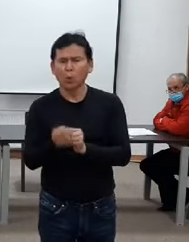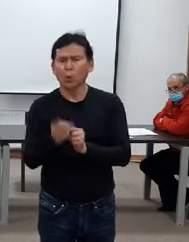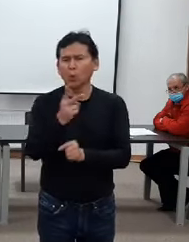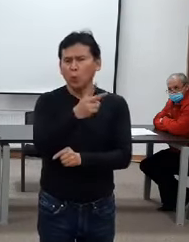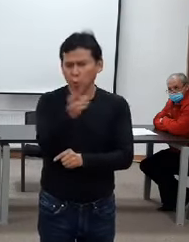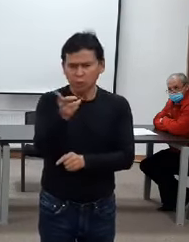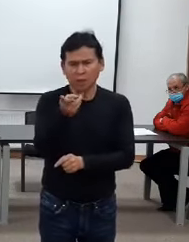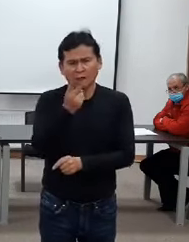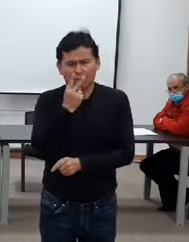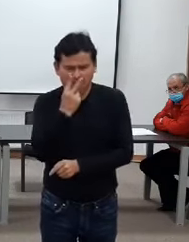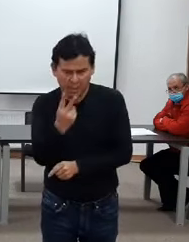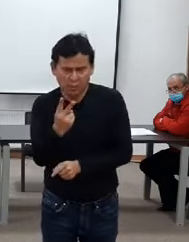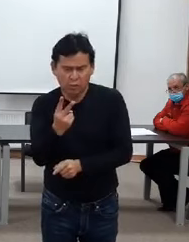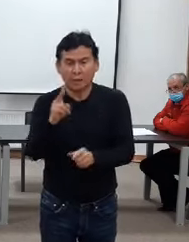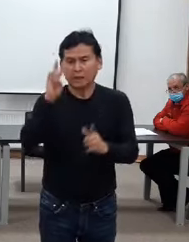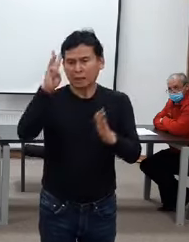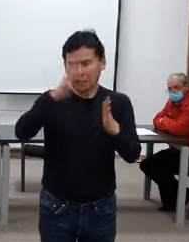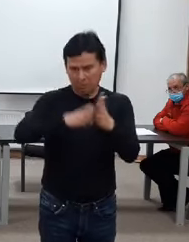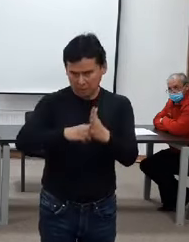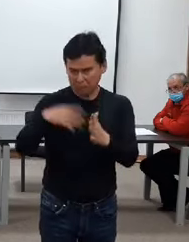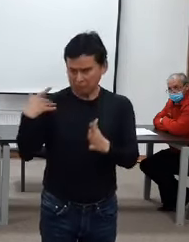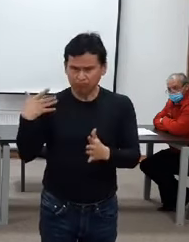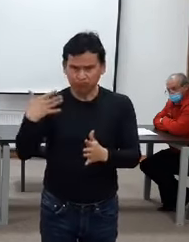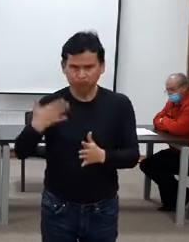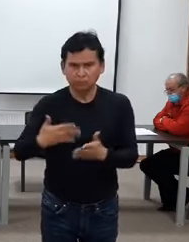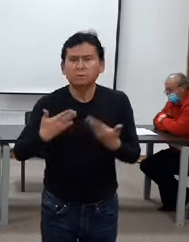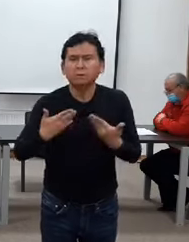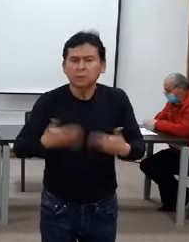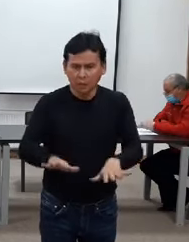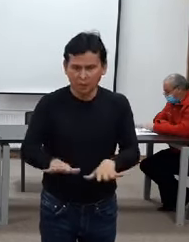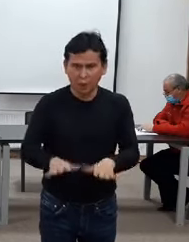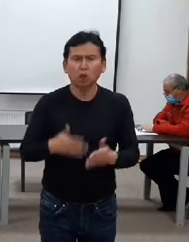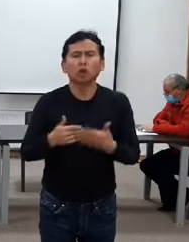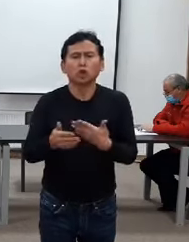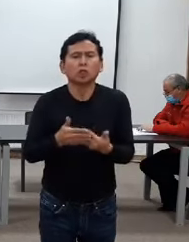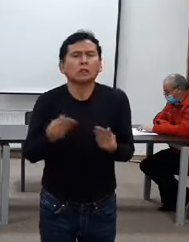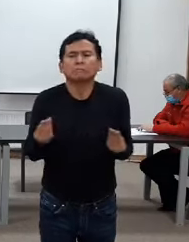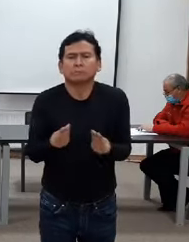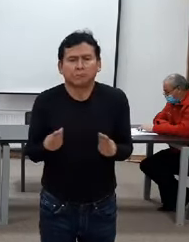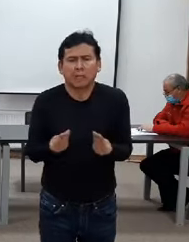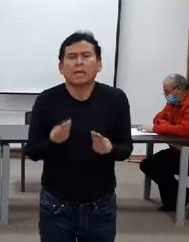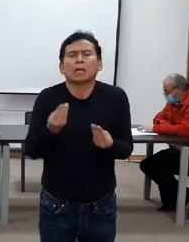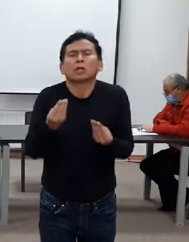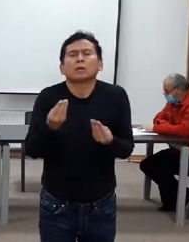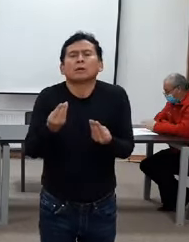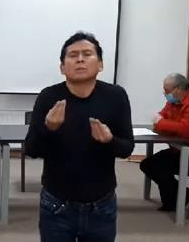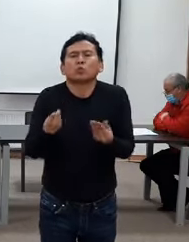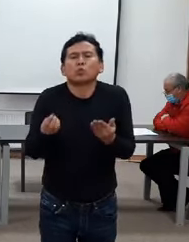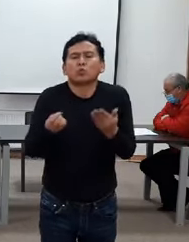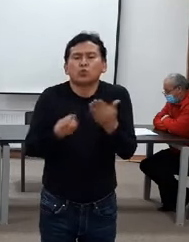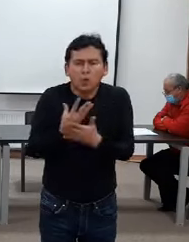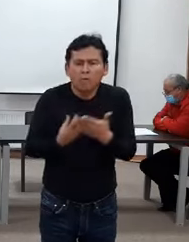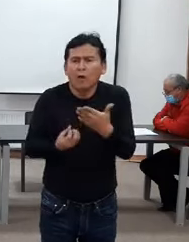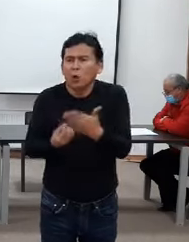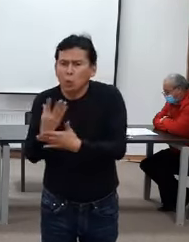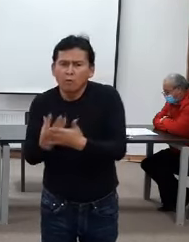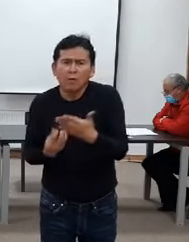estos casi 3 meses que vamos a llevar, donde se han ido cada vez colocando nuevas